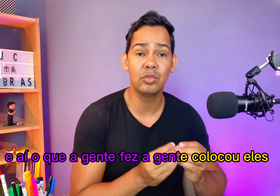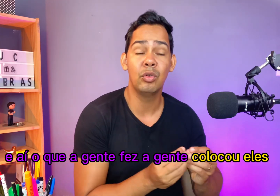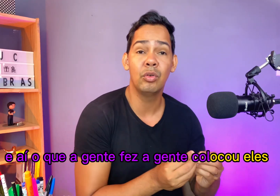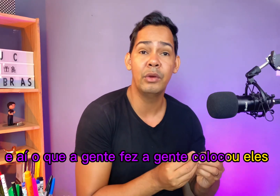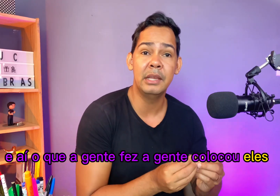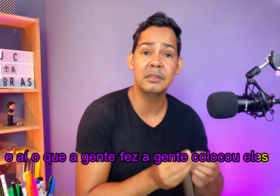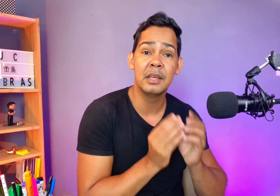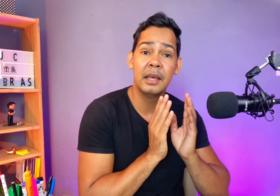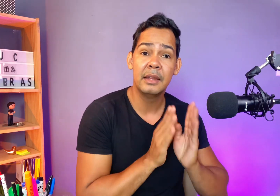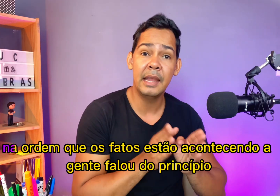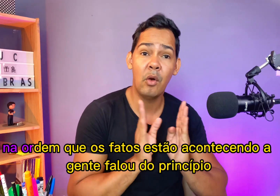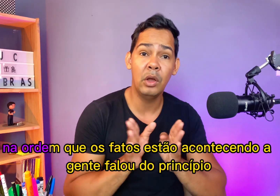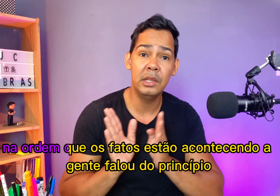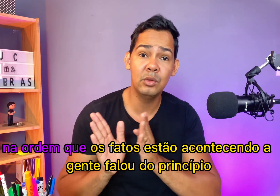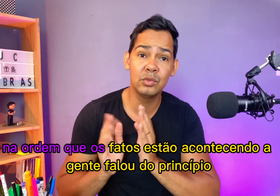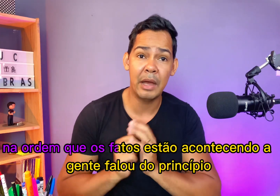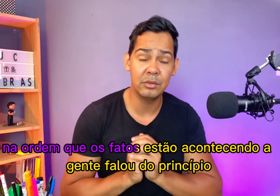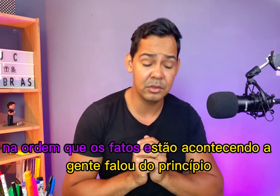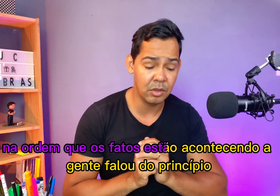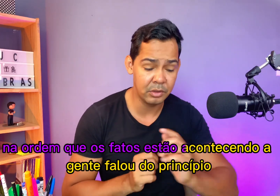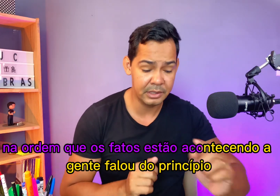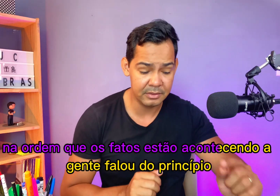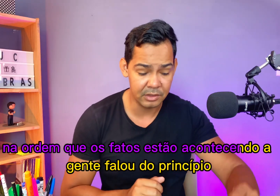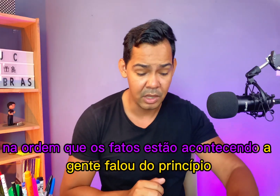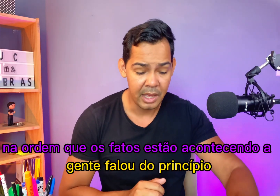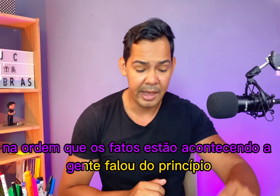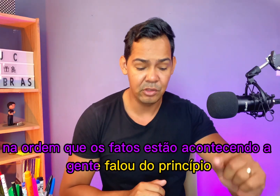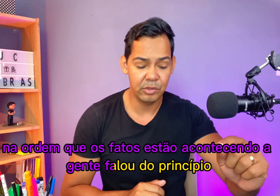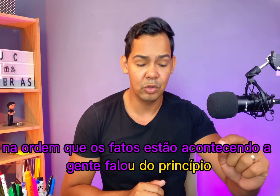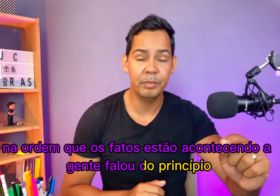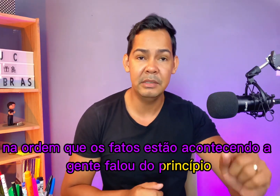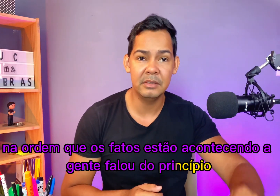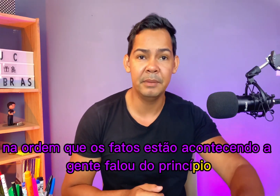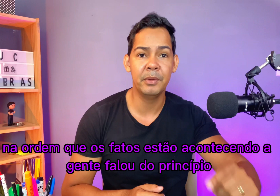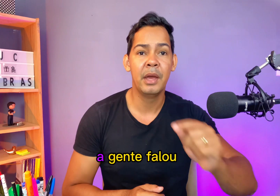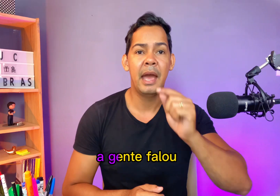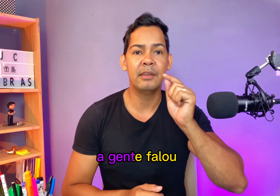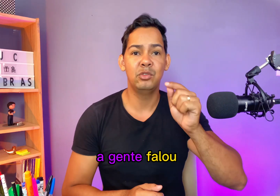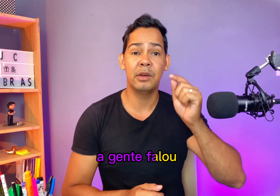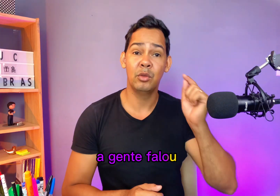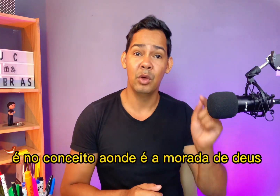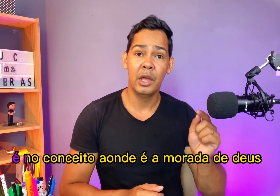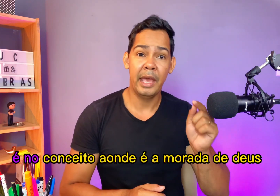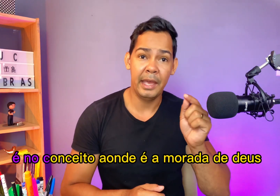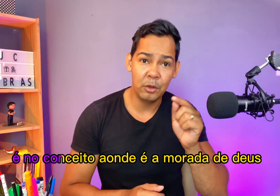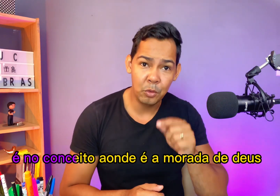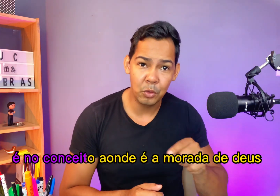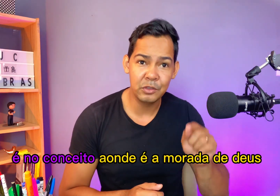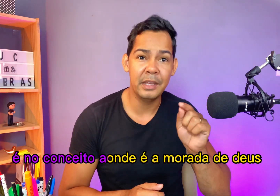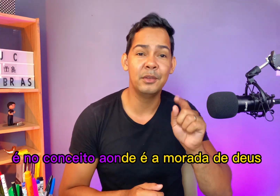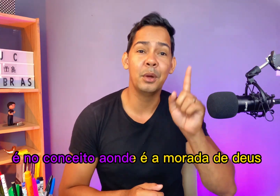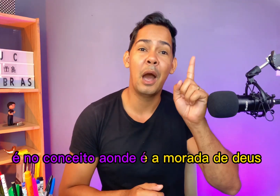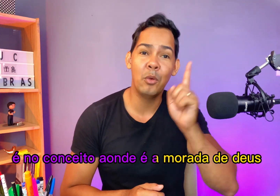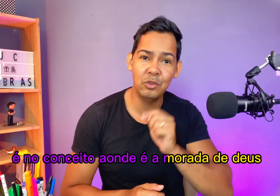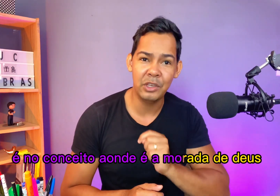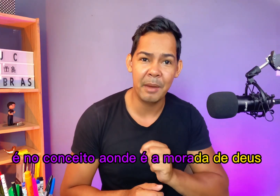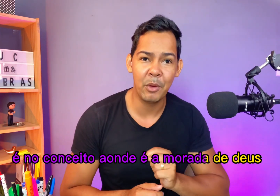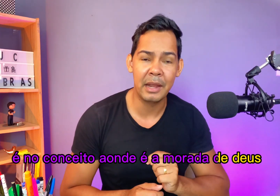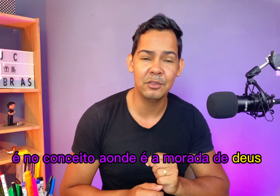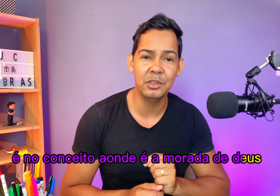colocou eles na ordem que os fatos estão acontecendo. A gente falou do princípio, a gente falou no conceito, aonde é a morada de Deus,